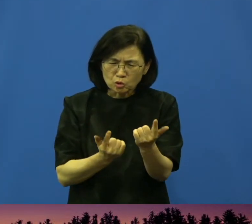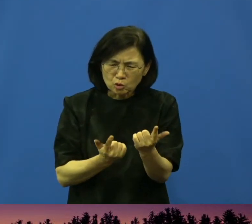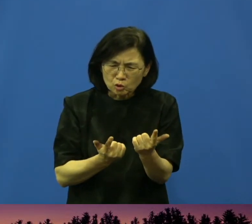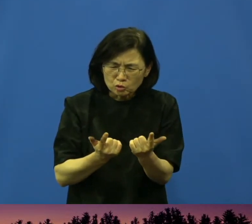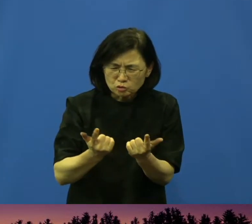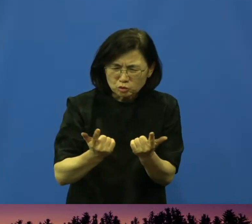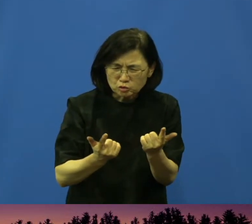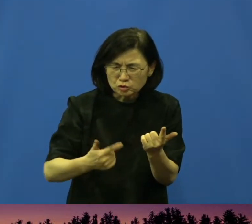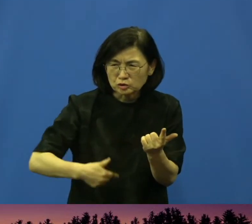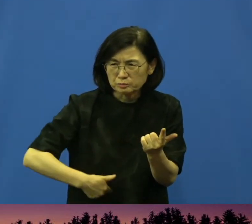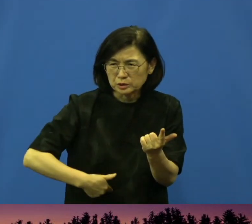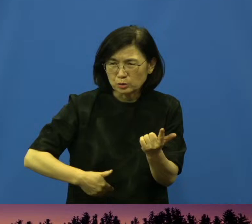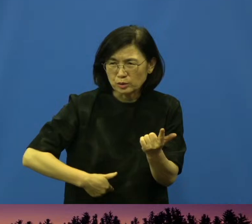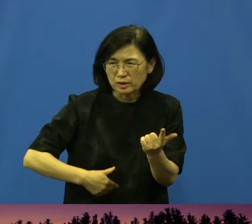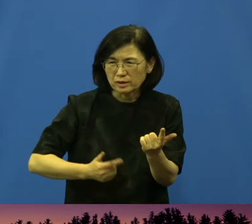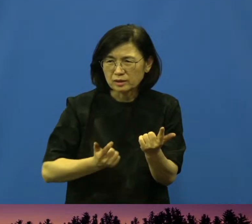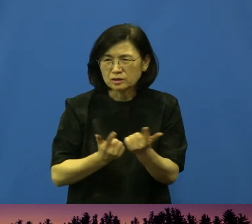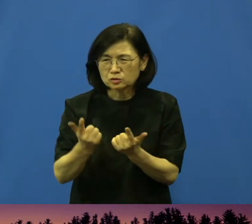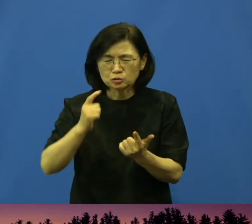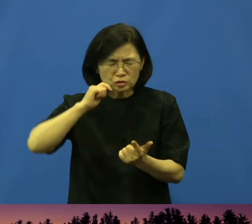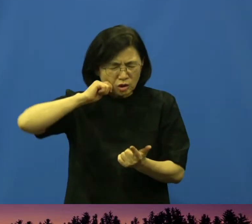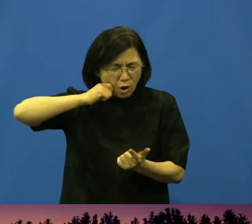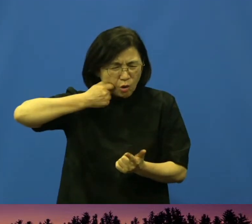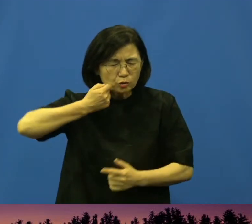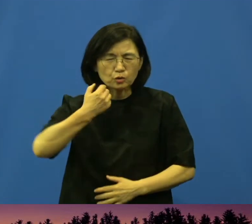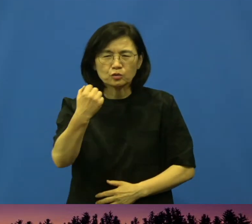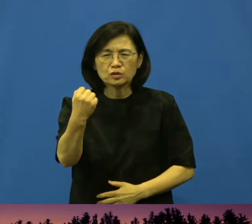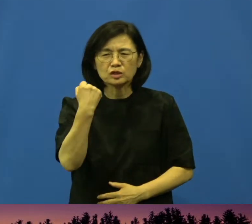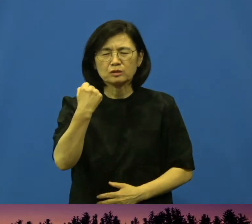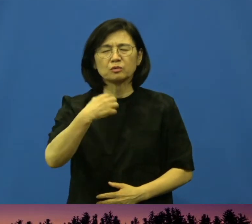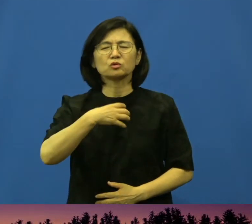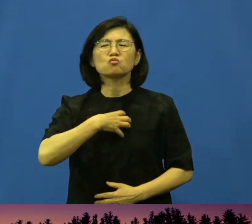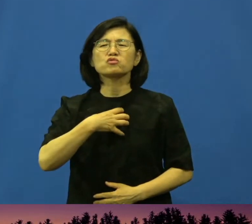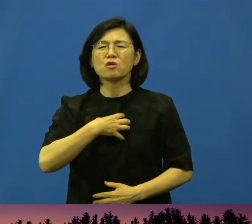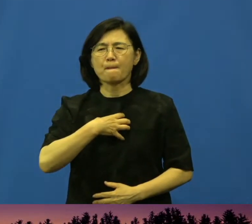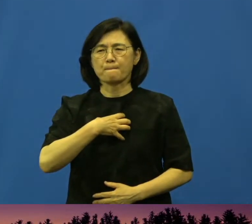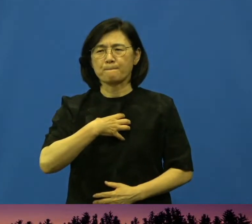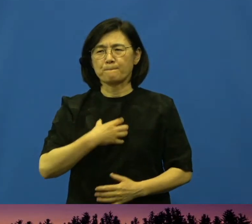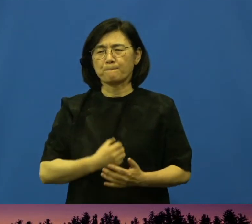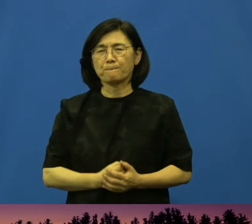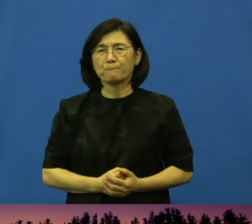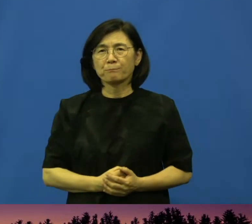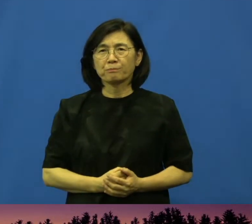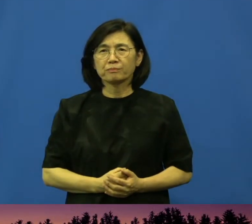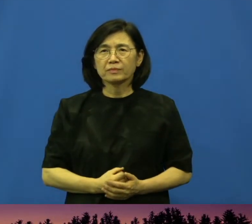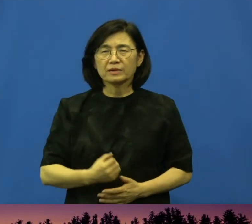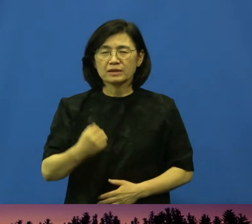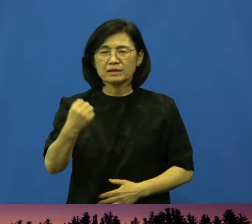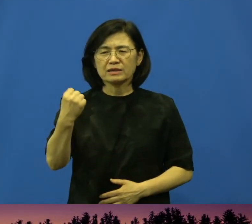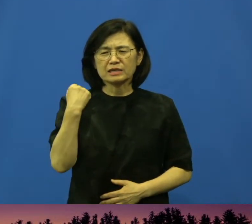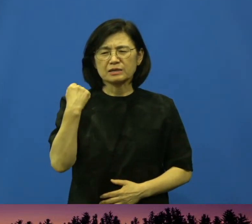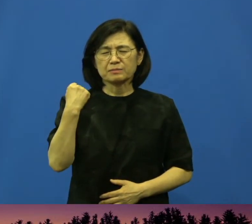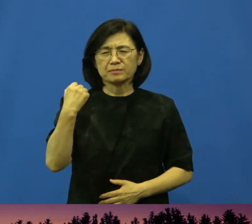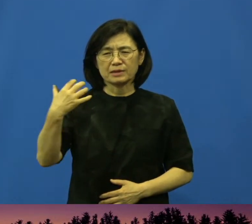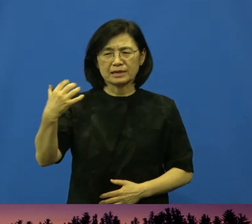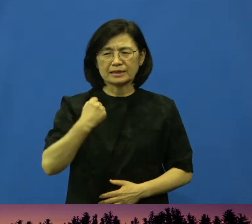조절되지 않은 힘은 굉장히 위험한 것입니다. 근데 우리가 그 힘을 조절하기가 쉽지 않다는